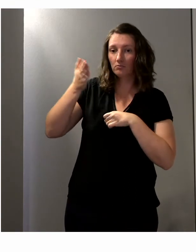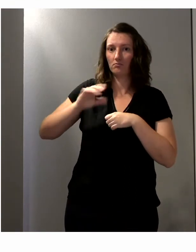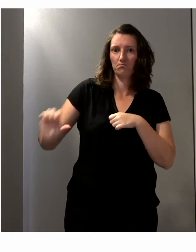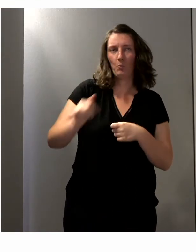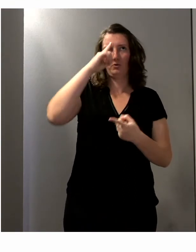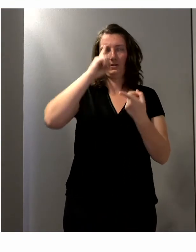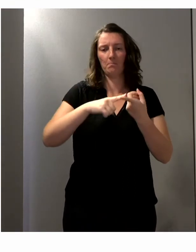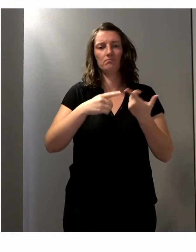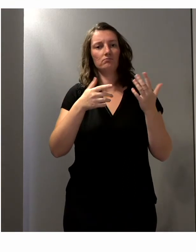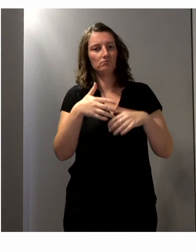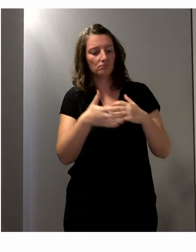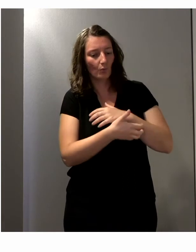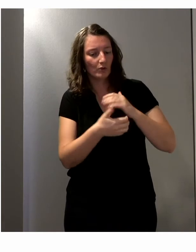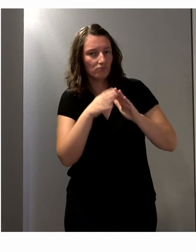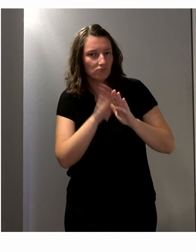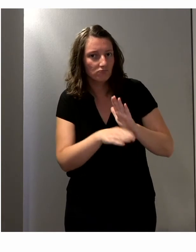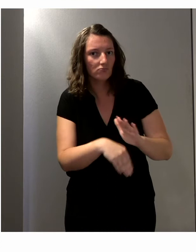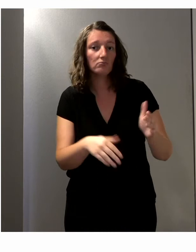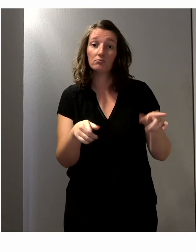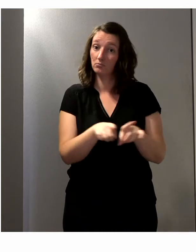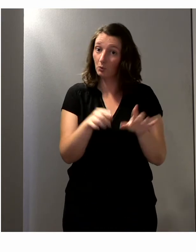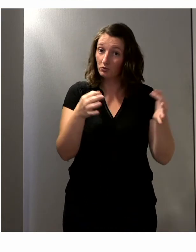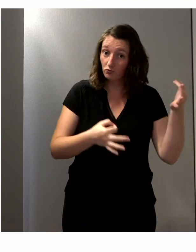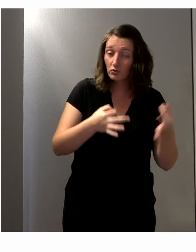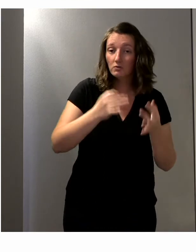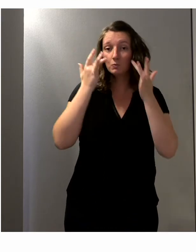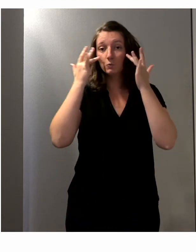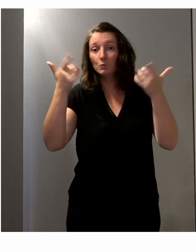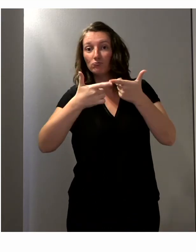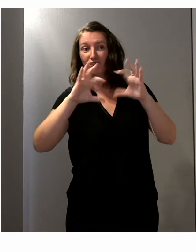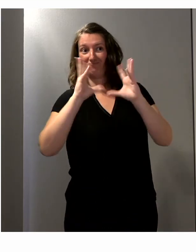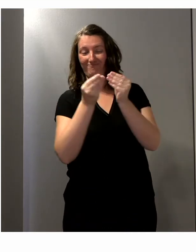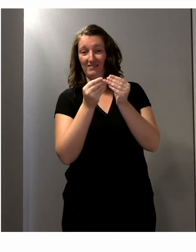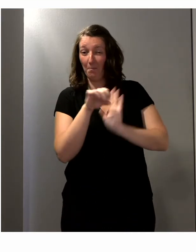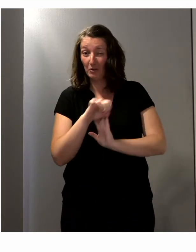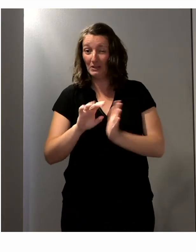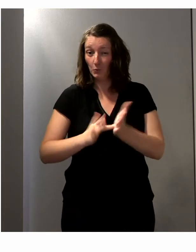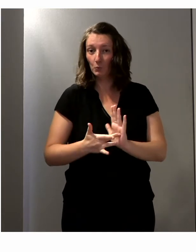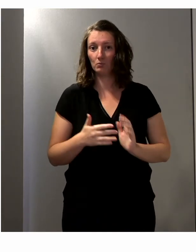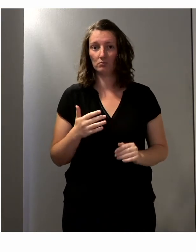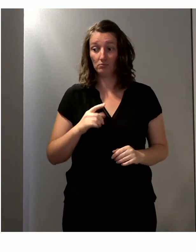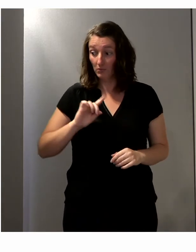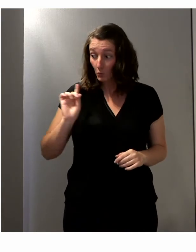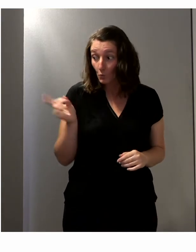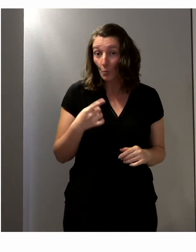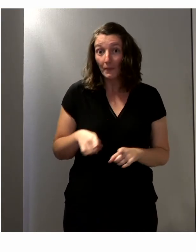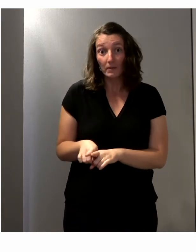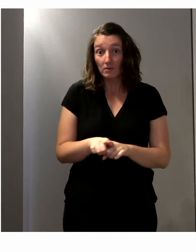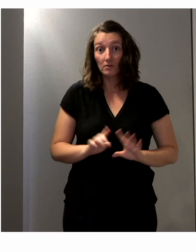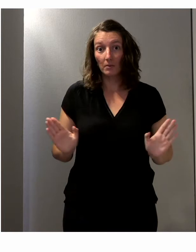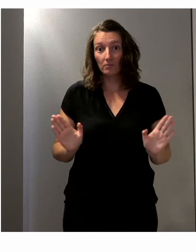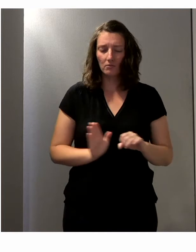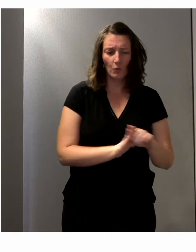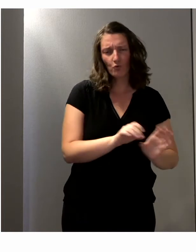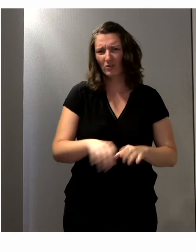la culture, l'éducation, la sécurité, etc. C'était unanime, porté aussi bien par des gouvernements de droite